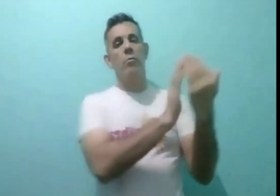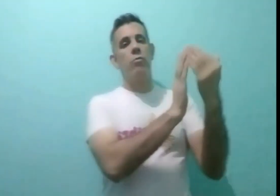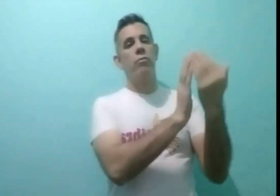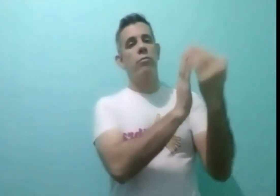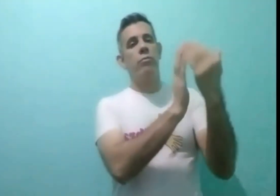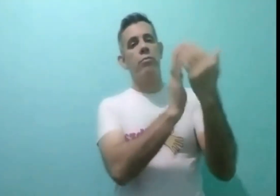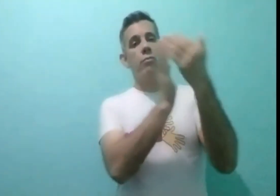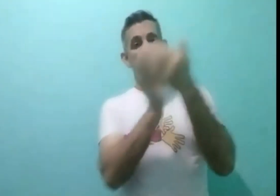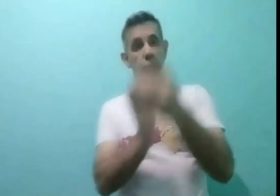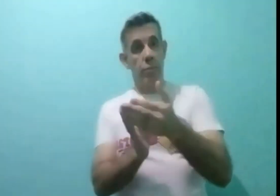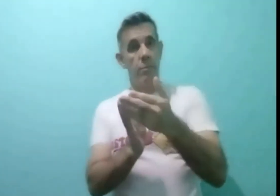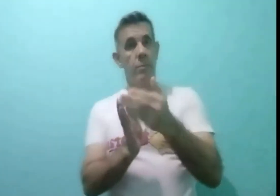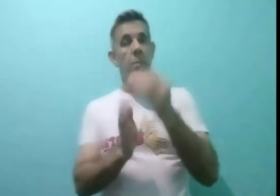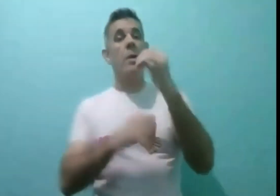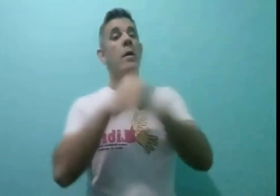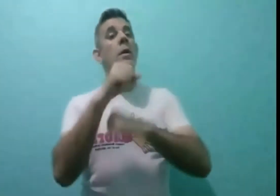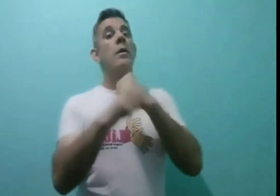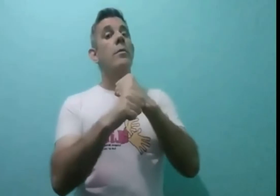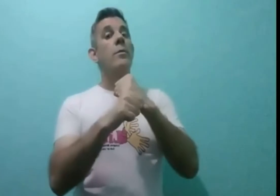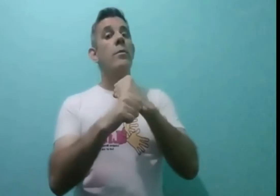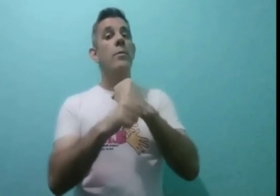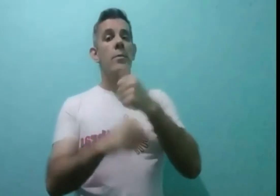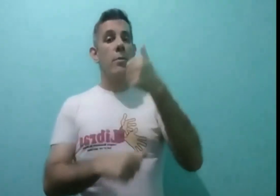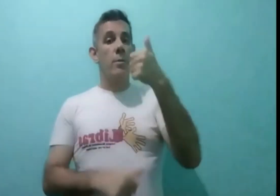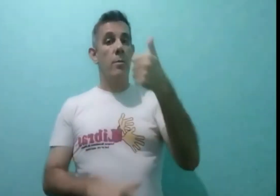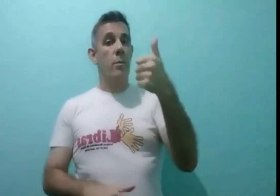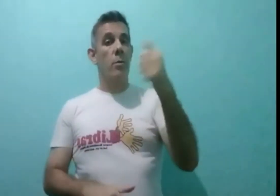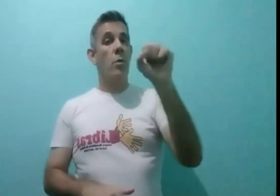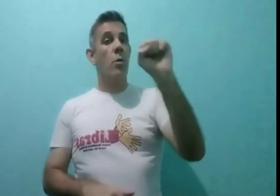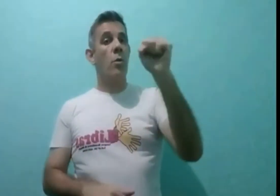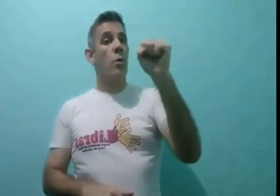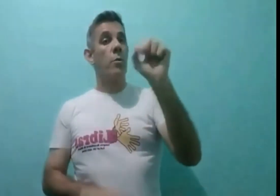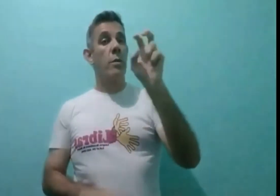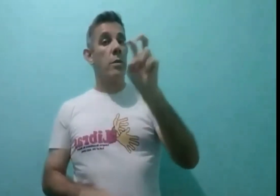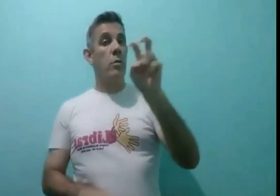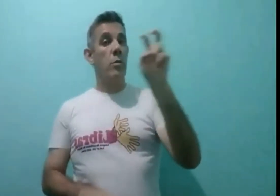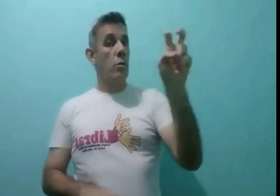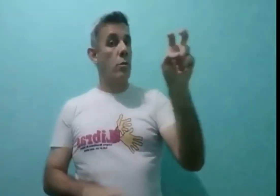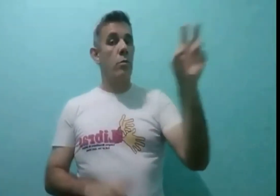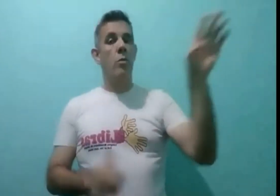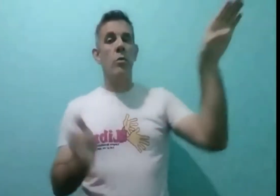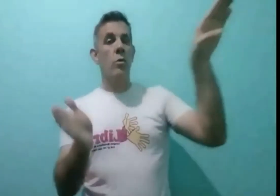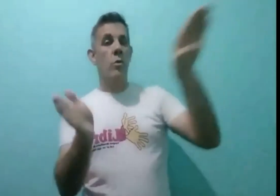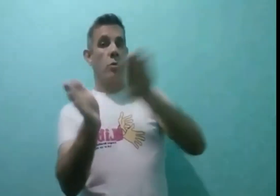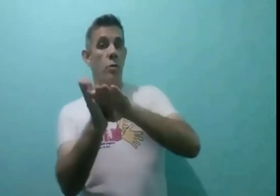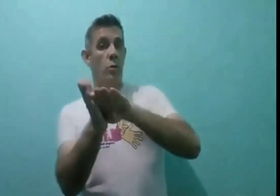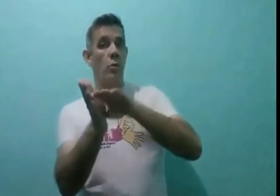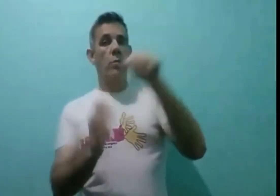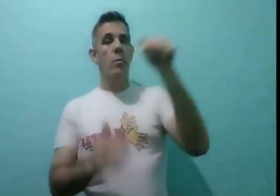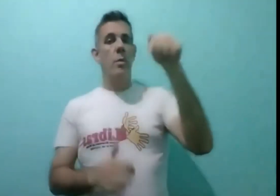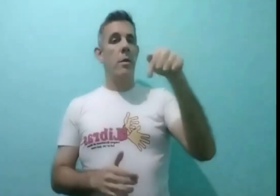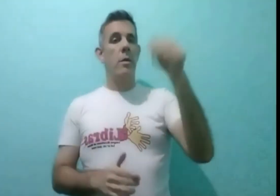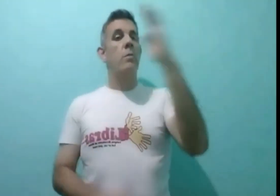mandou um professor para cá. E então, ainda no ano de